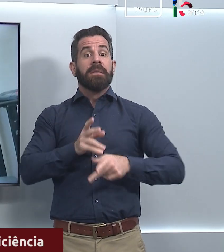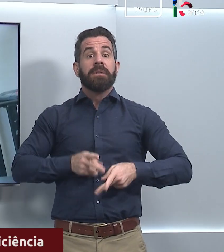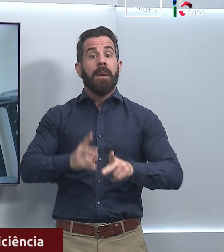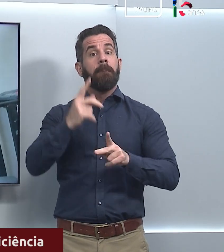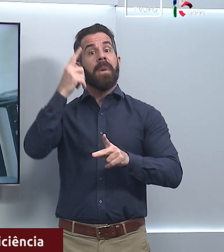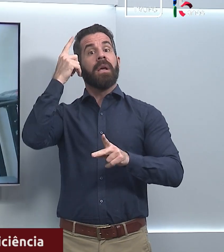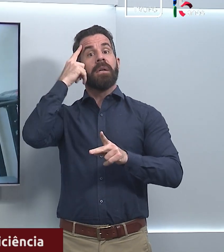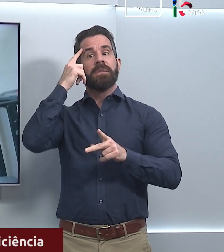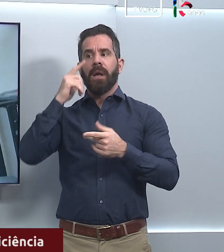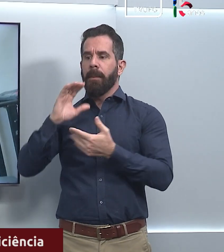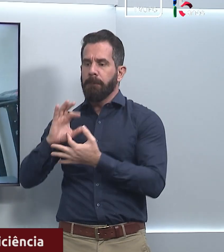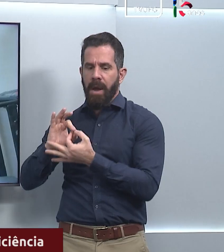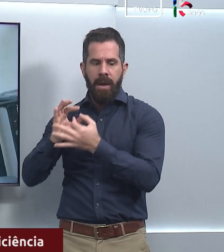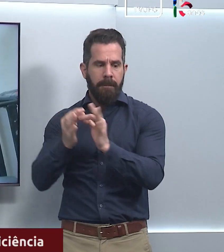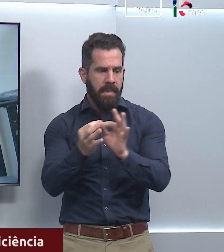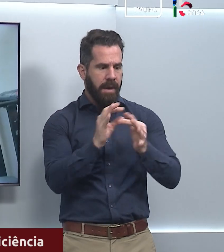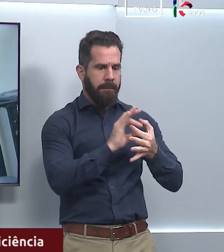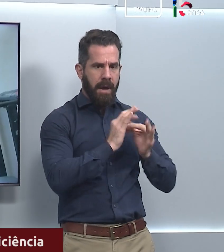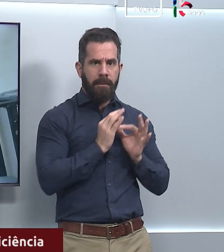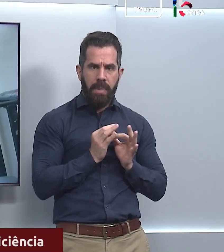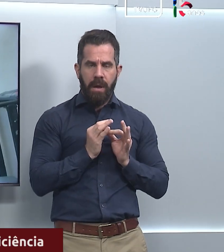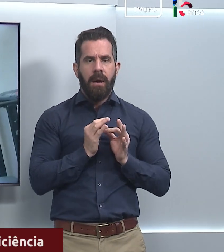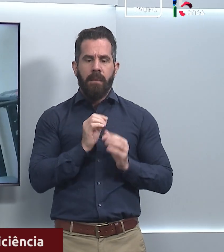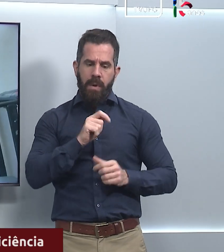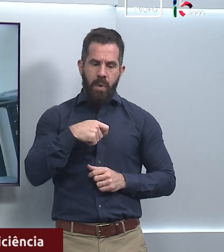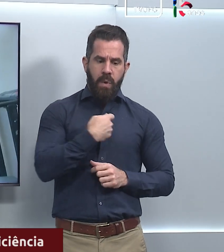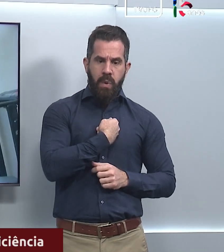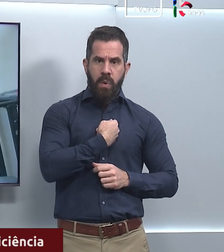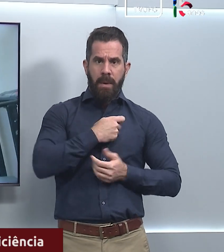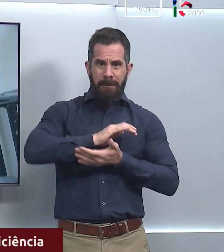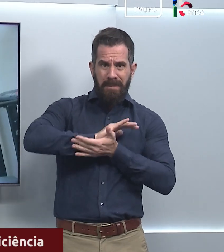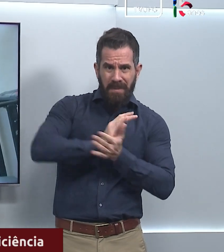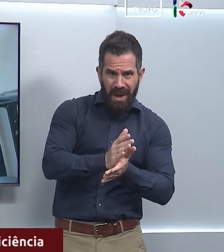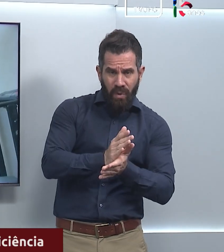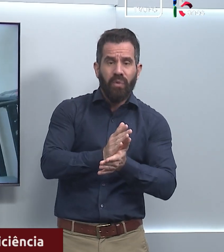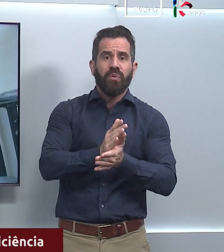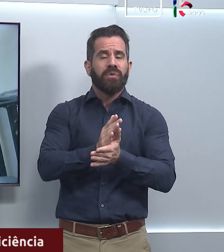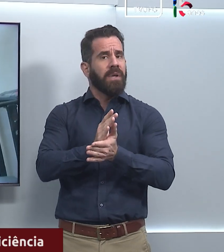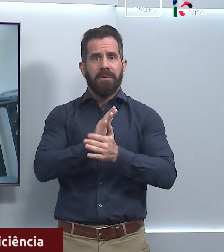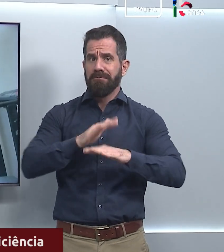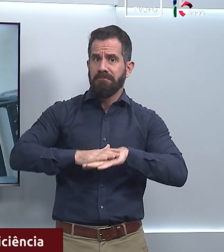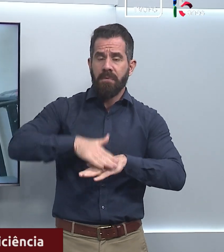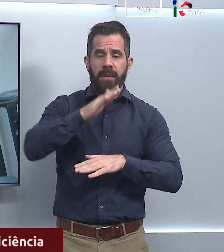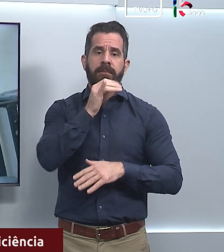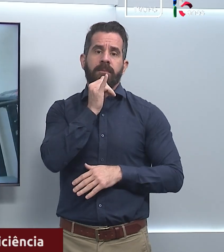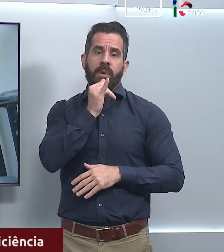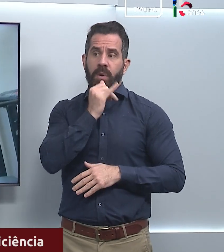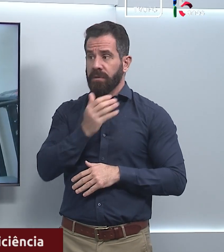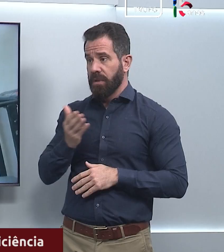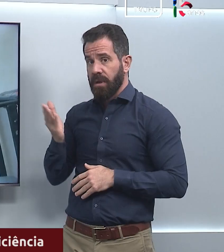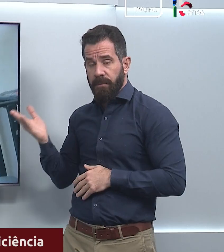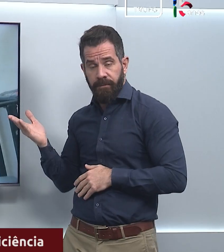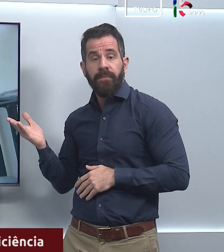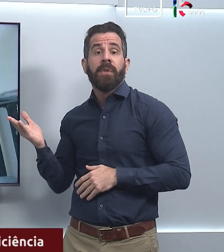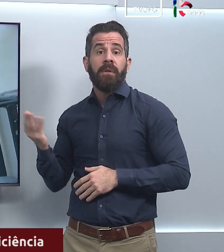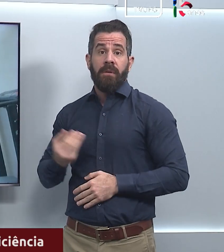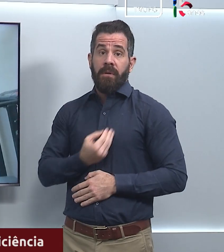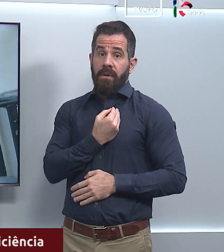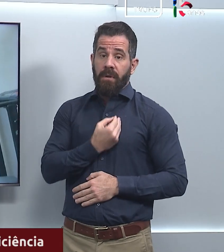interseccionalidade, porque é essa sobreposição de preconceitos, onde você, no meu caso, vai desaguar